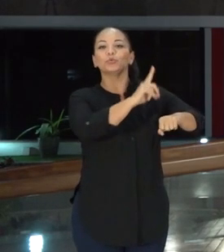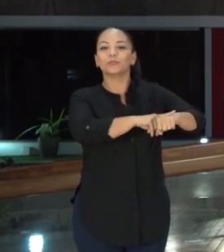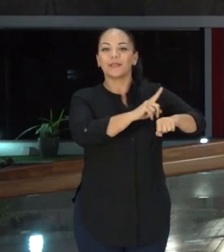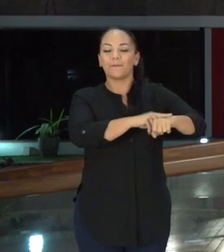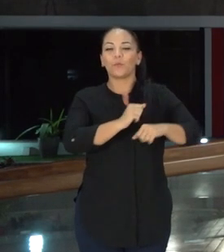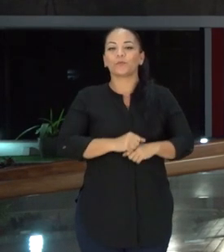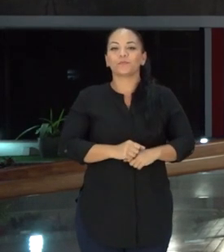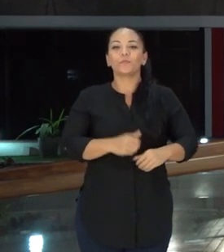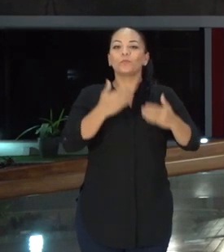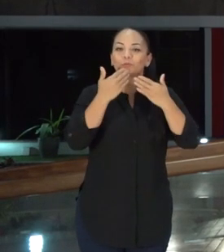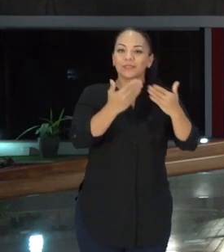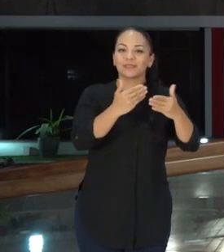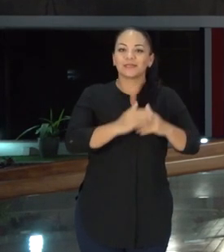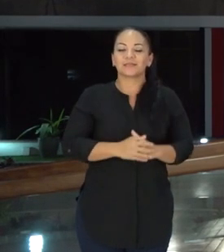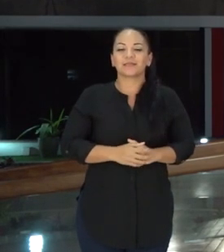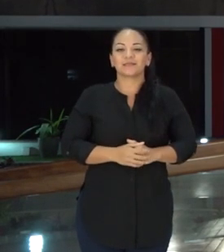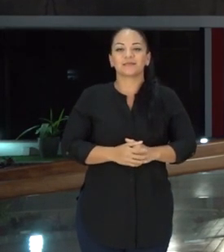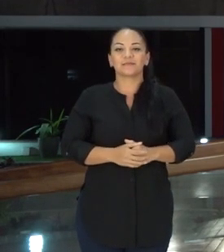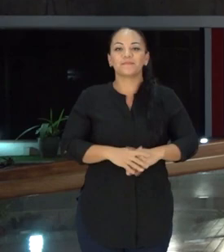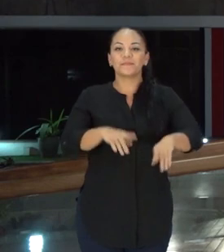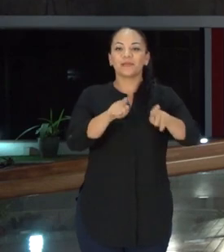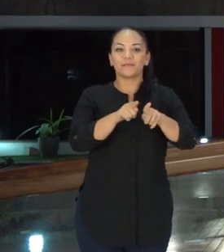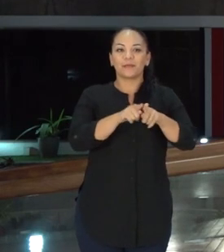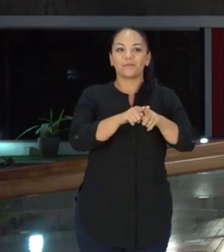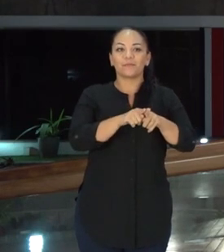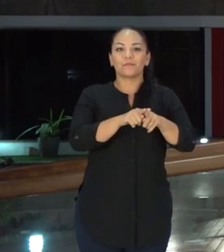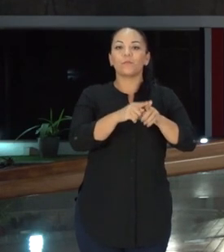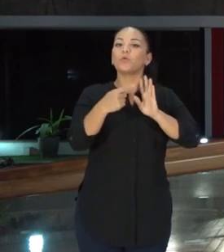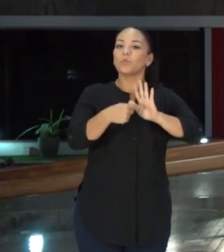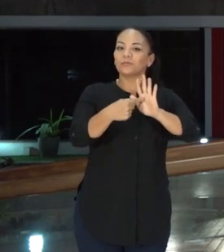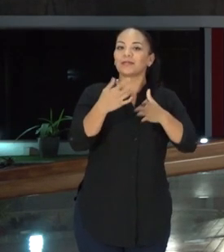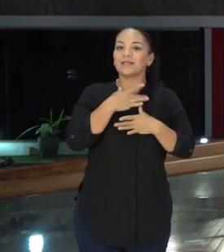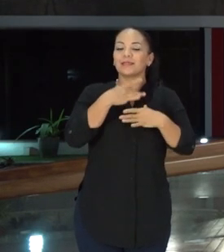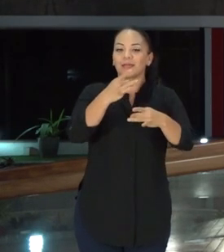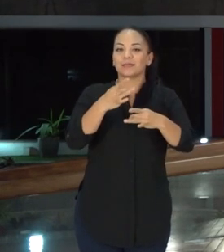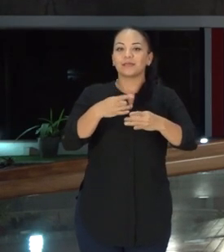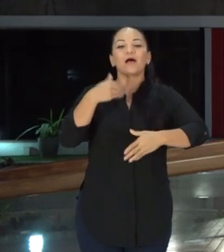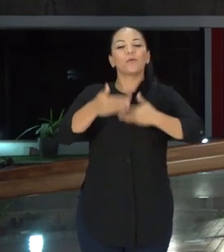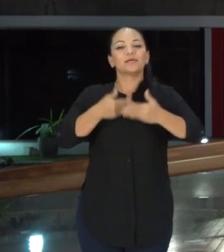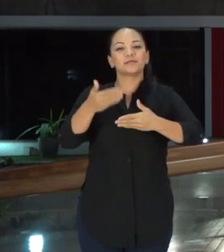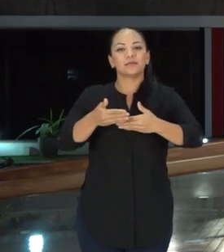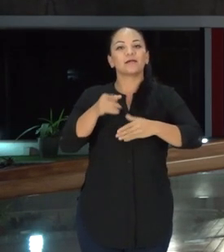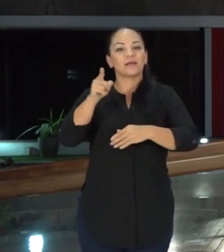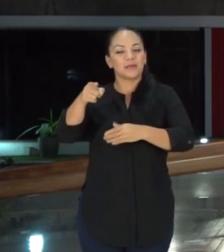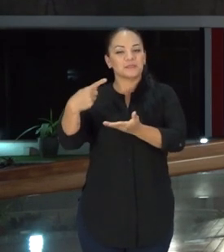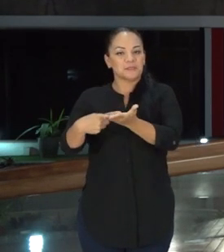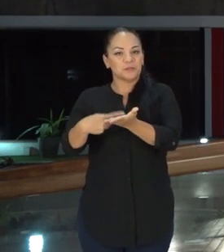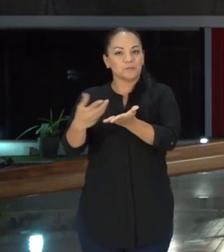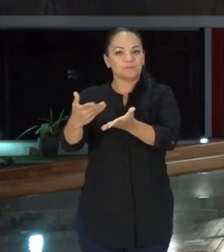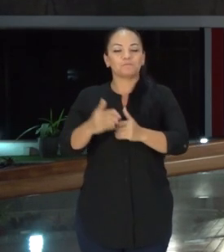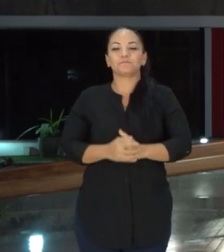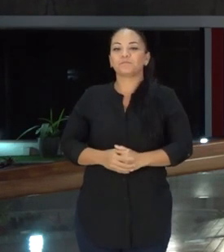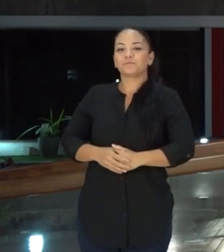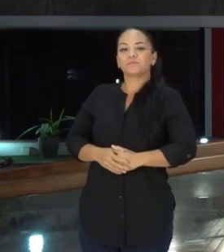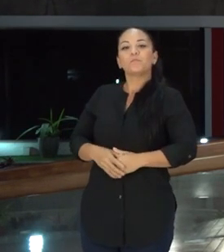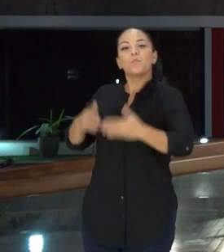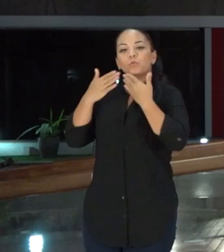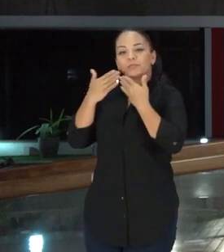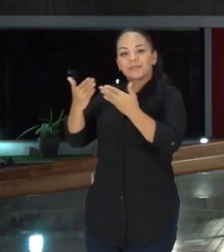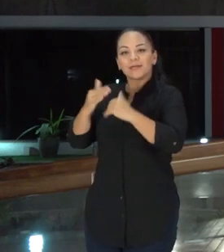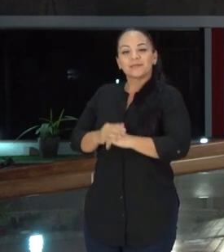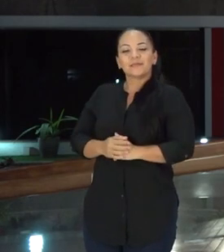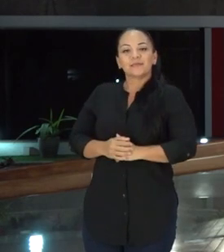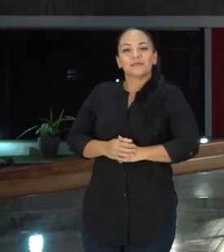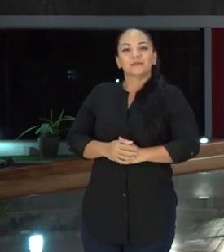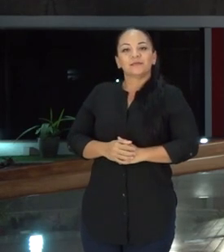y muchísimas gracias por mostrar interés en avanzar en esta dirección. Muchas gracias,